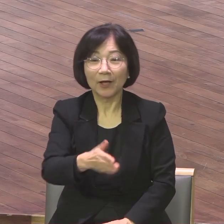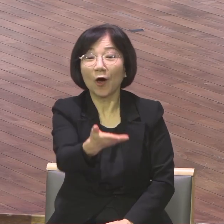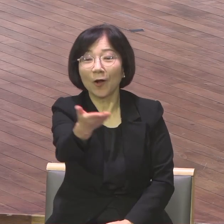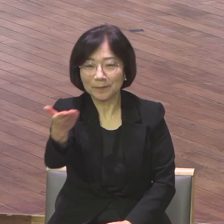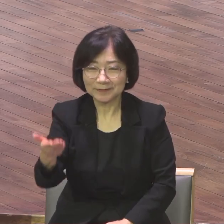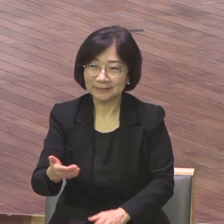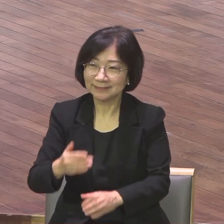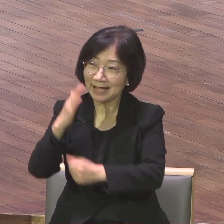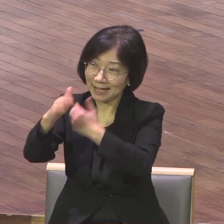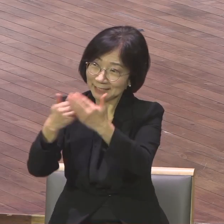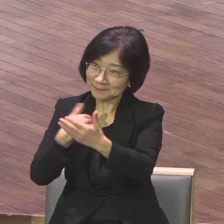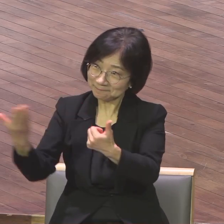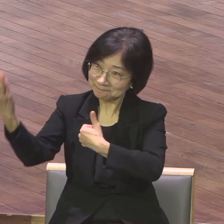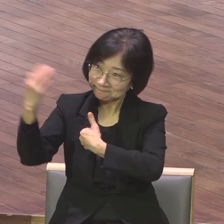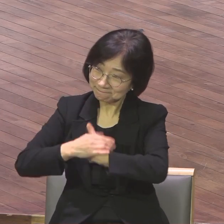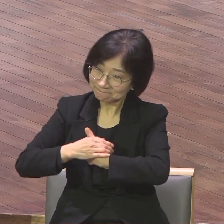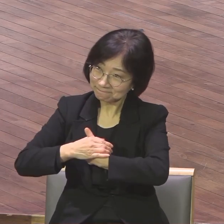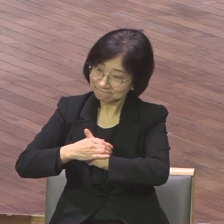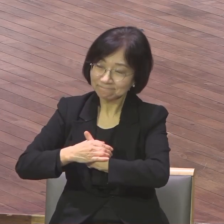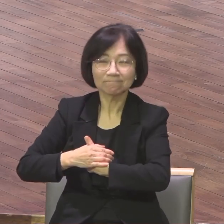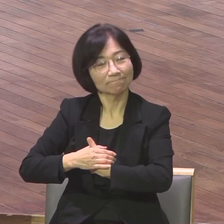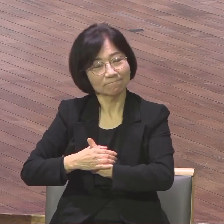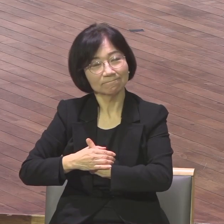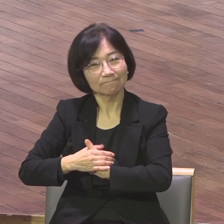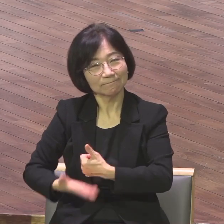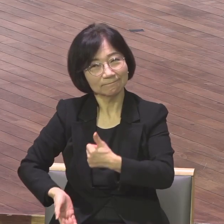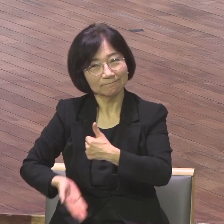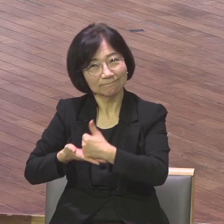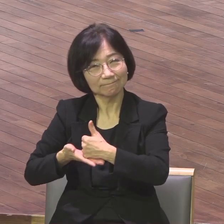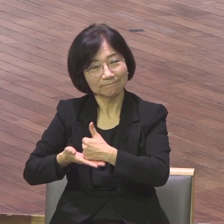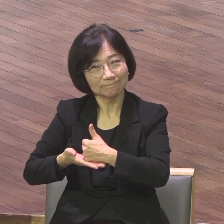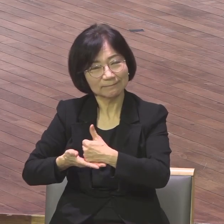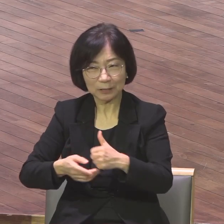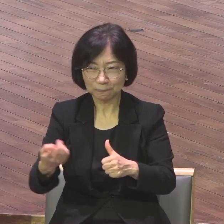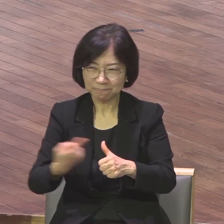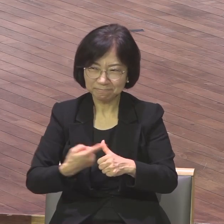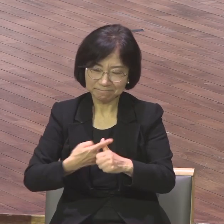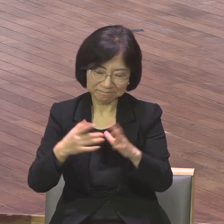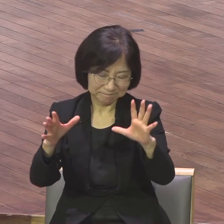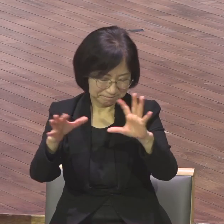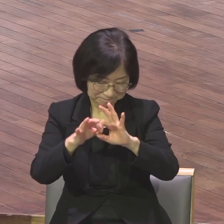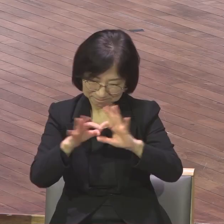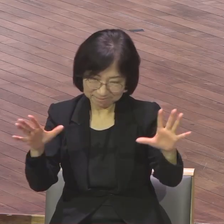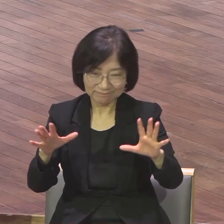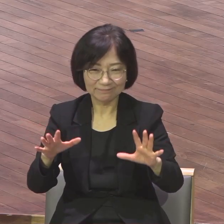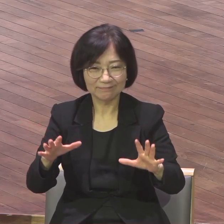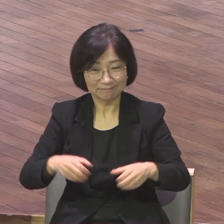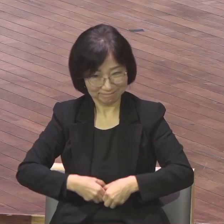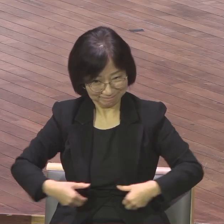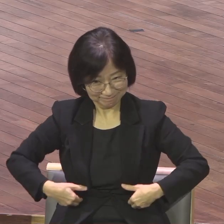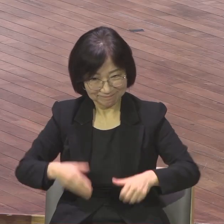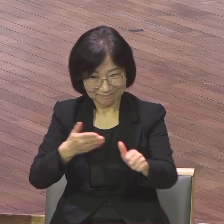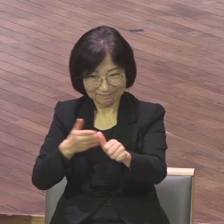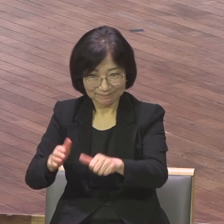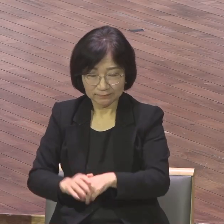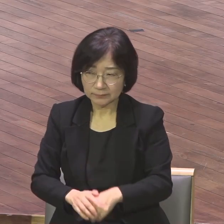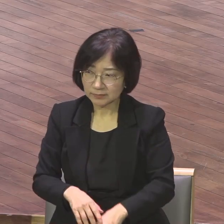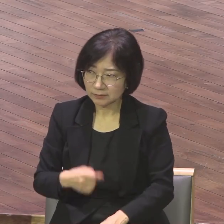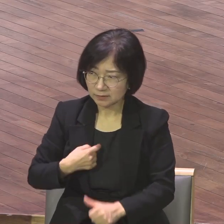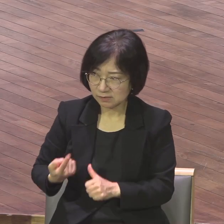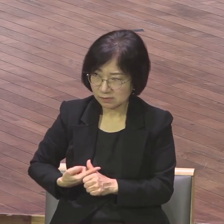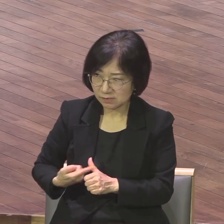복음 가진 자의 모습이에요. 바울이 잘 이것 때문에 고민하고 이빨 갈고 이렇게 하지